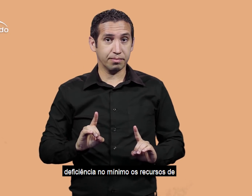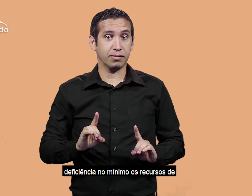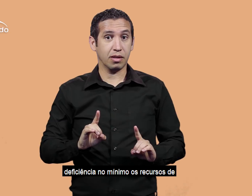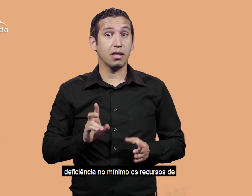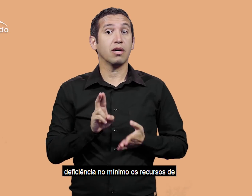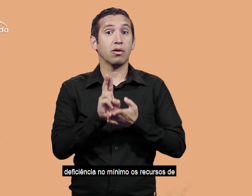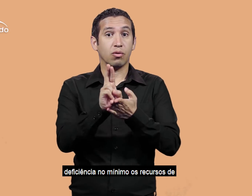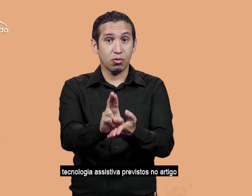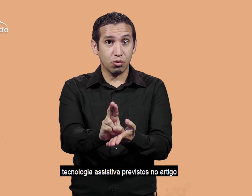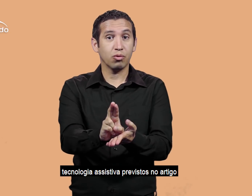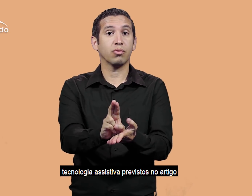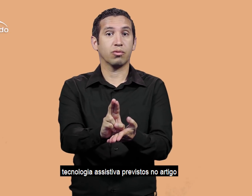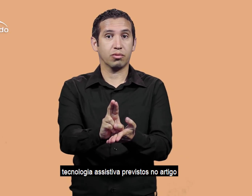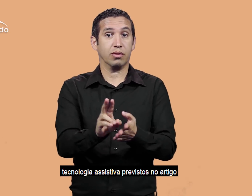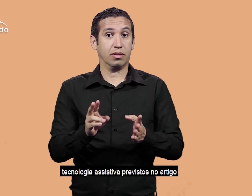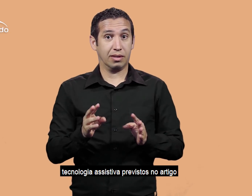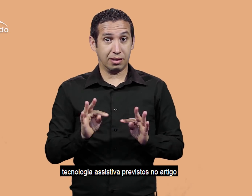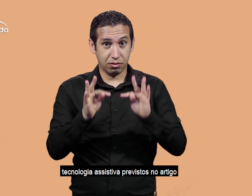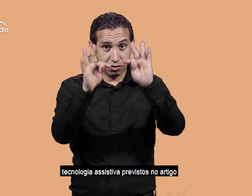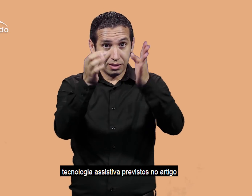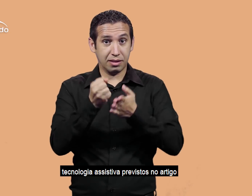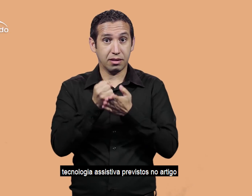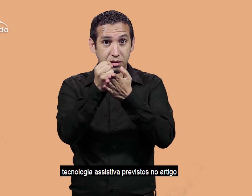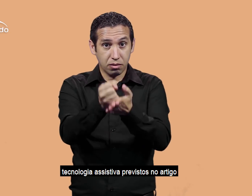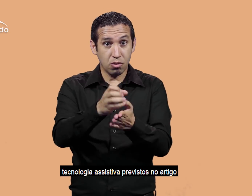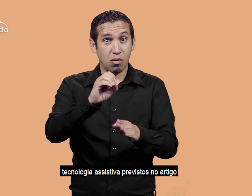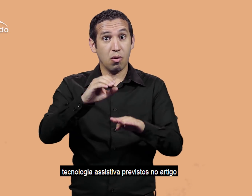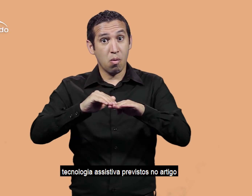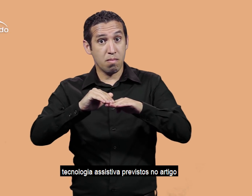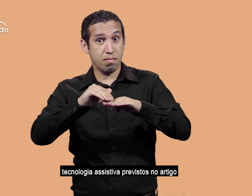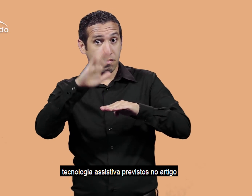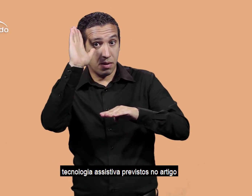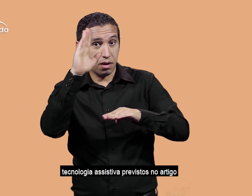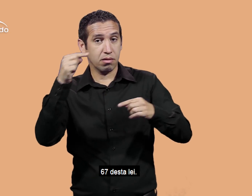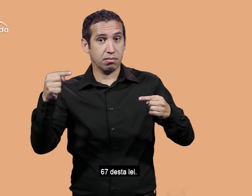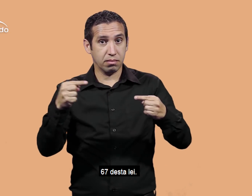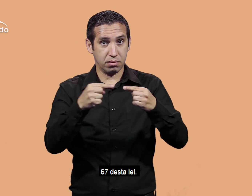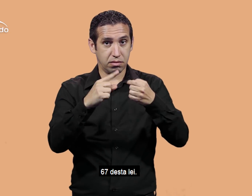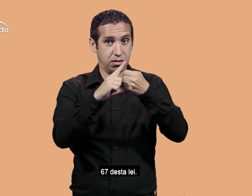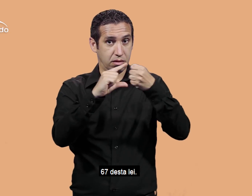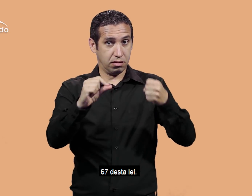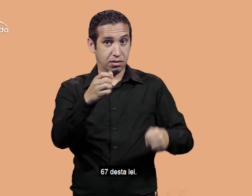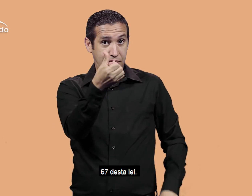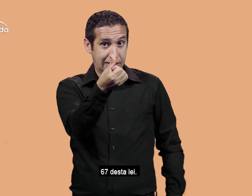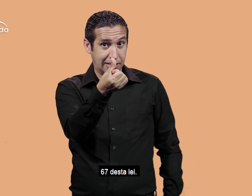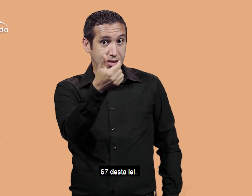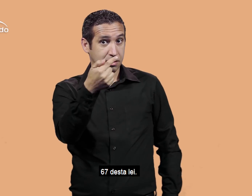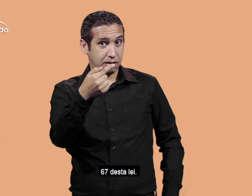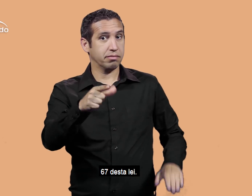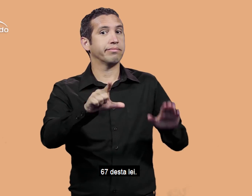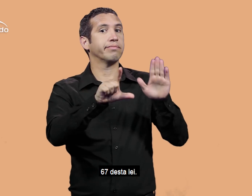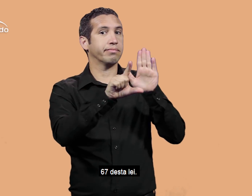recursos de tecnologia assistiva previstos no artigo 67 desta lei